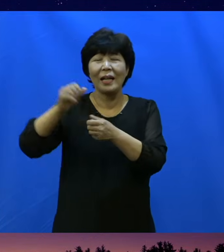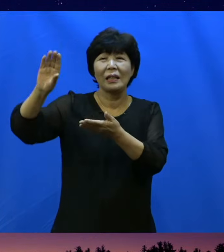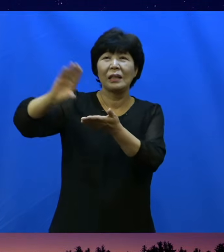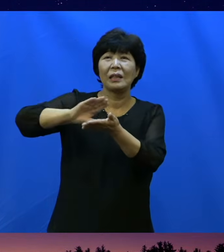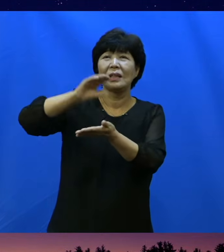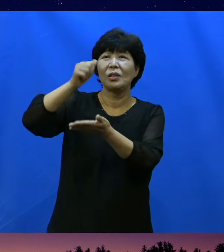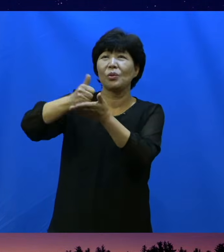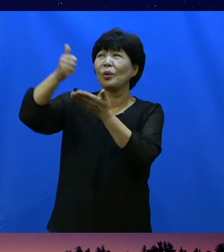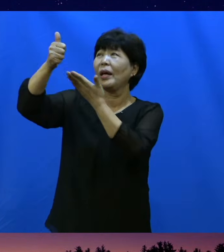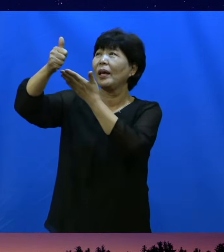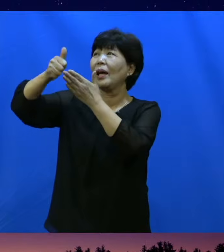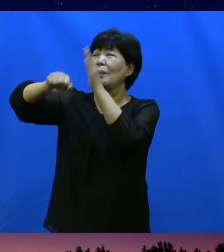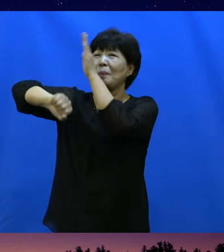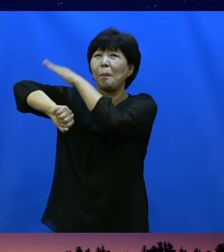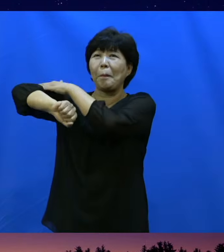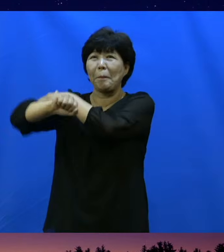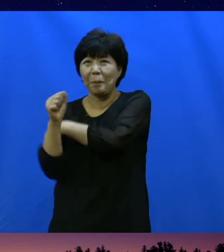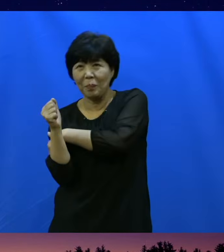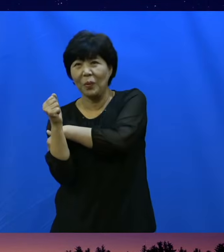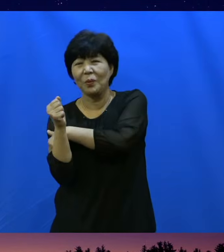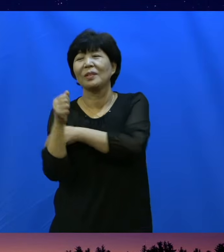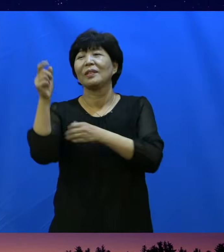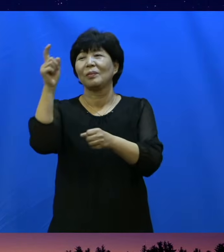그리스도에게 복종하게 하니.